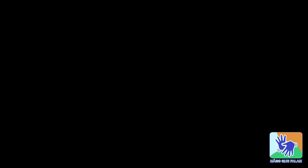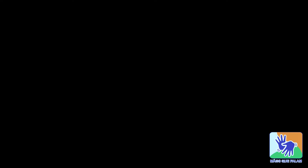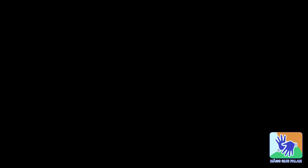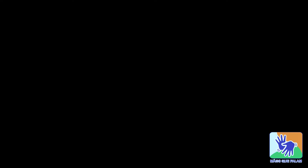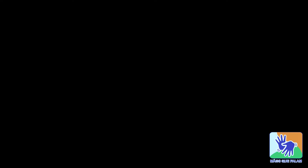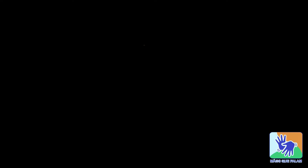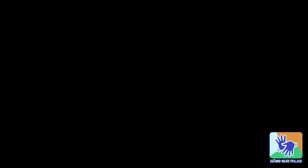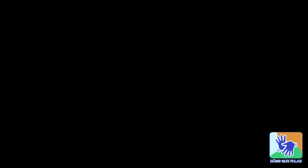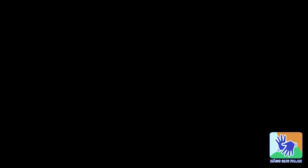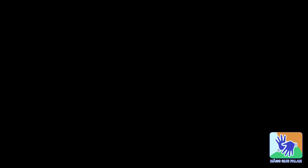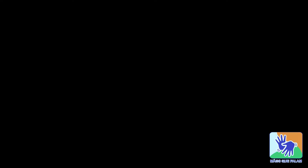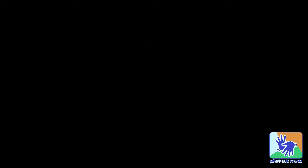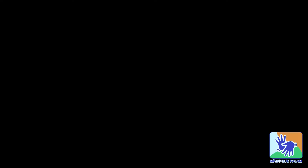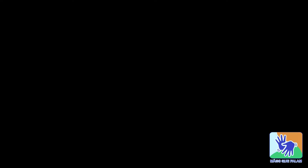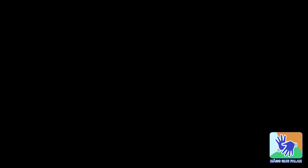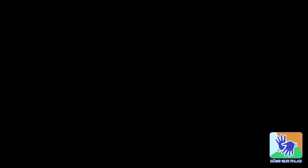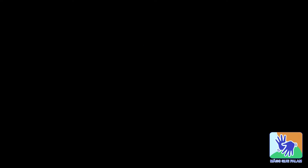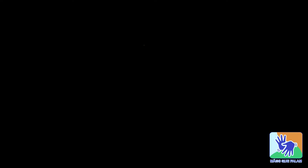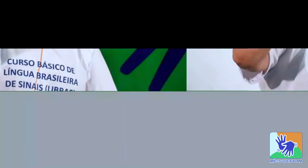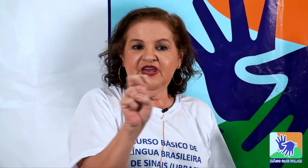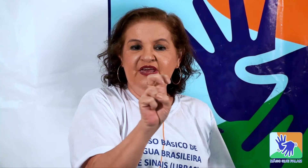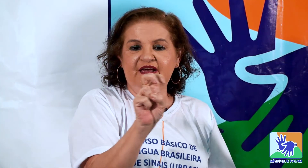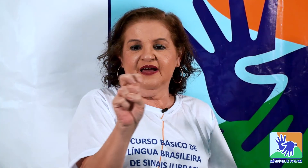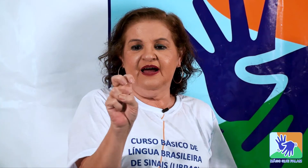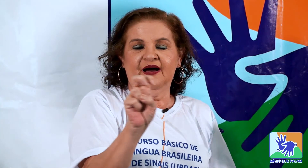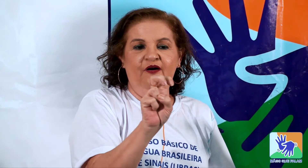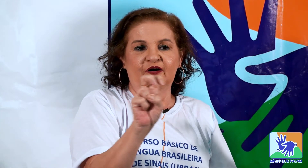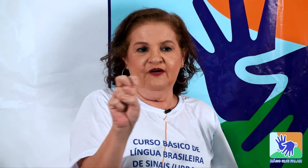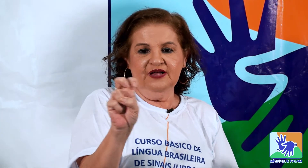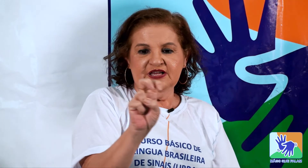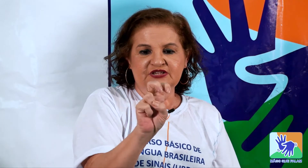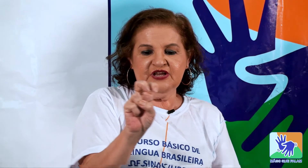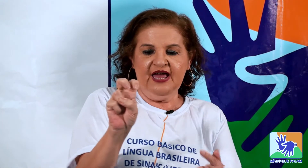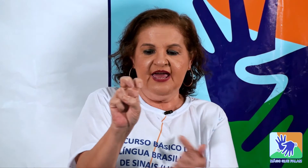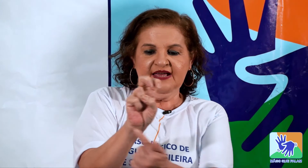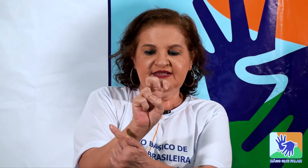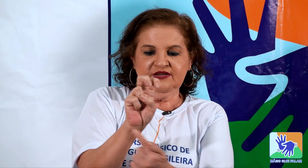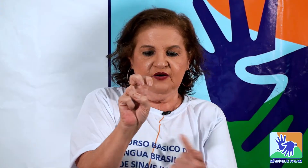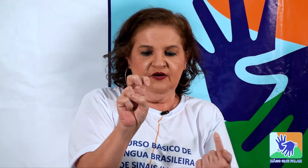Quarto. Aí o quinto já modifica, Já é assim,